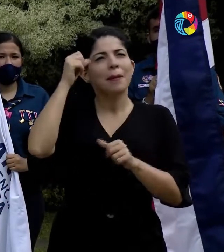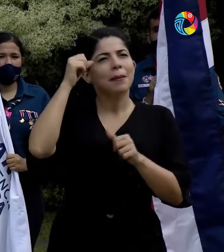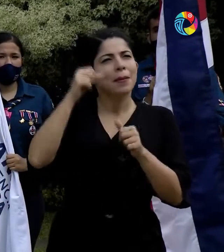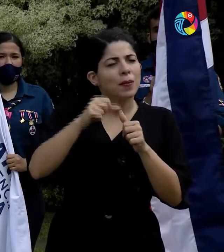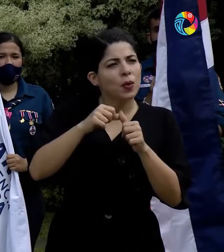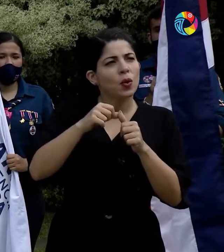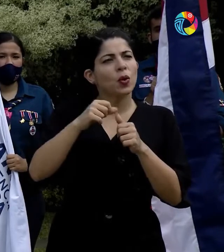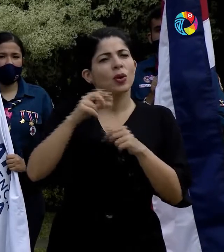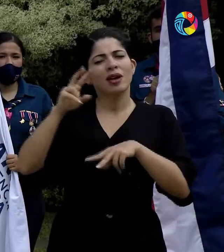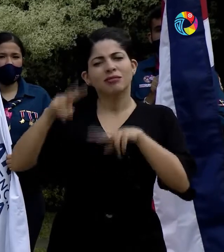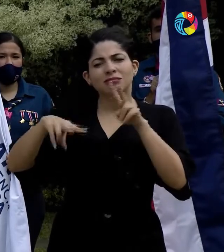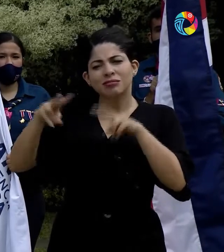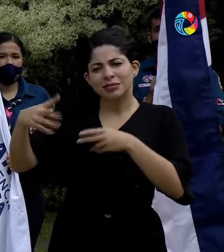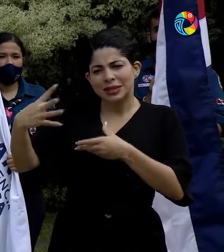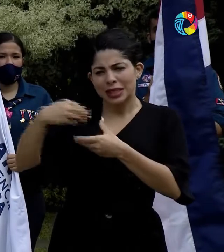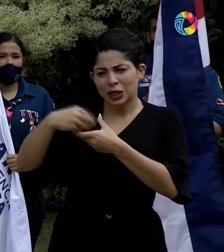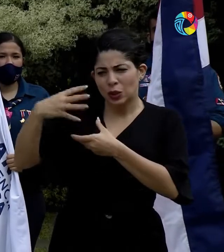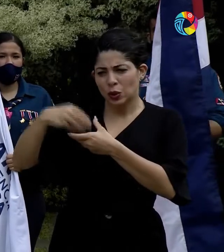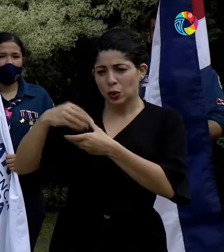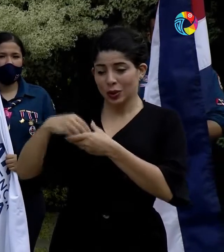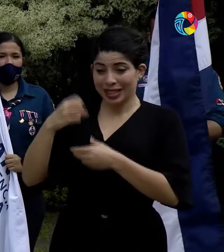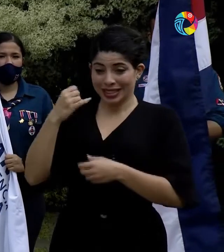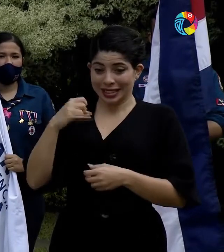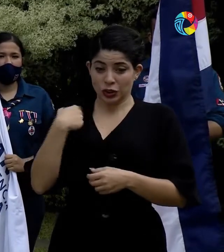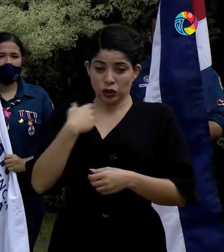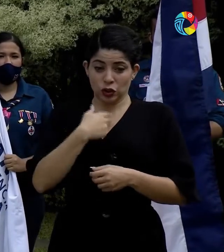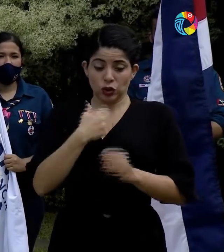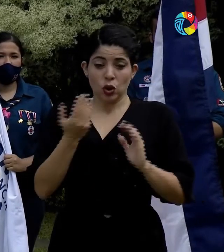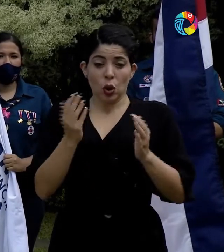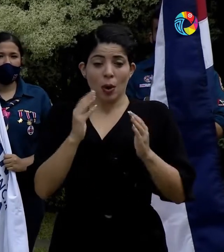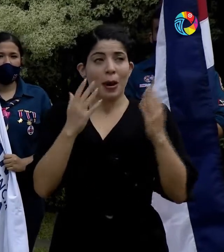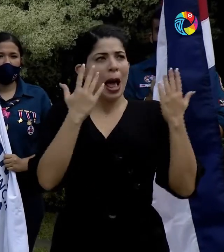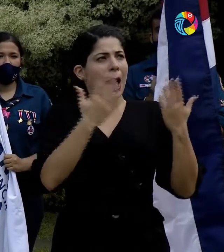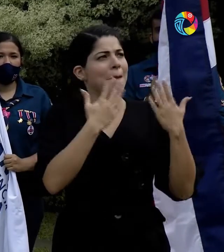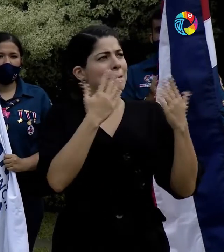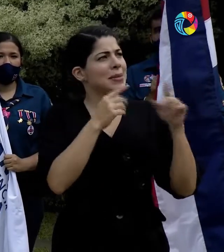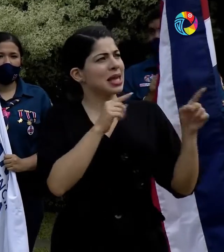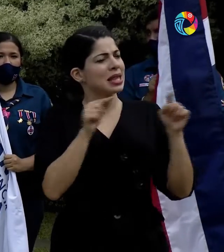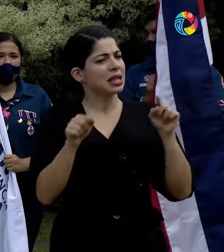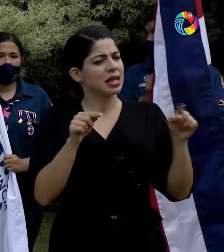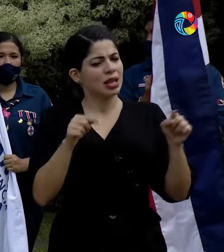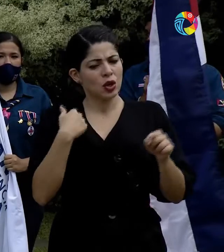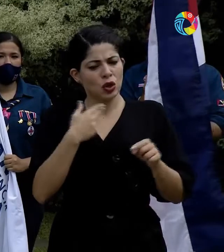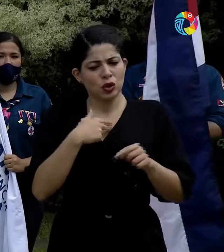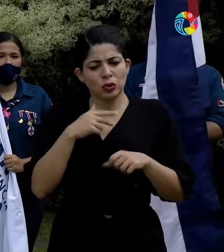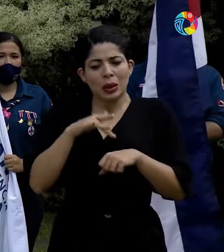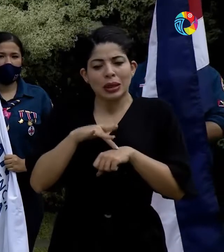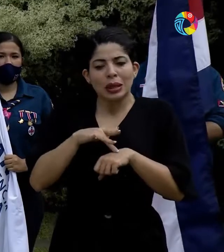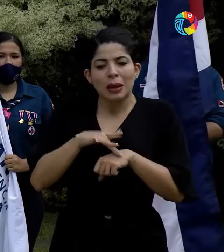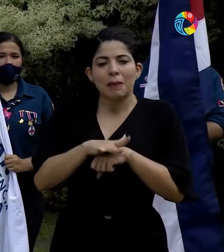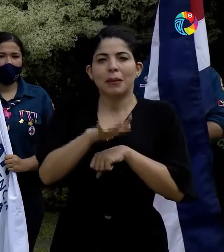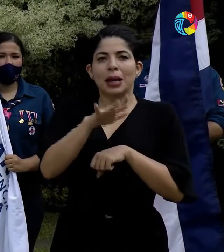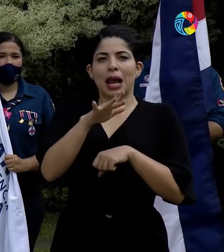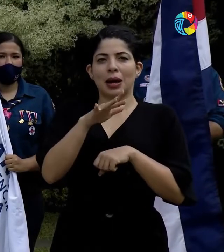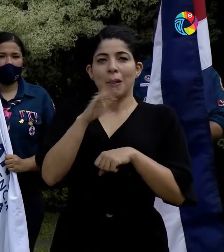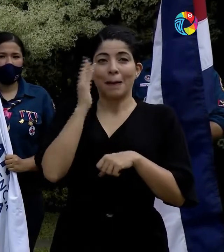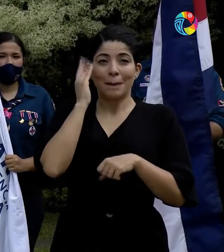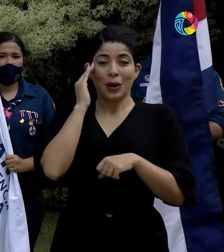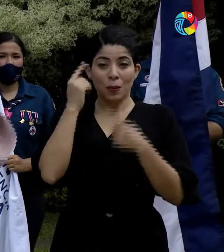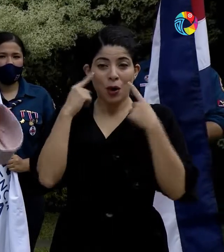inclusión de nuestra diversidad, si nos comparamos con la conciencia ambiental, en etapas tempranas de materialización de nuestras